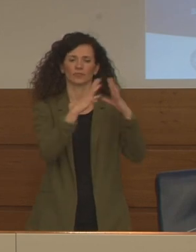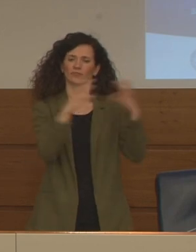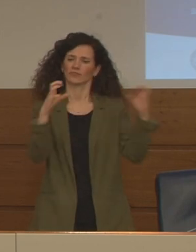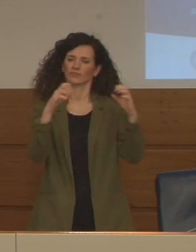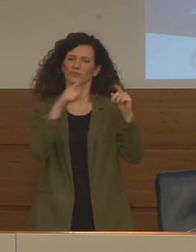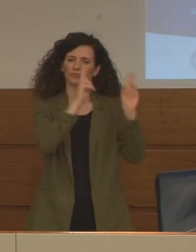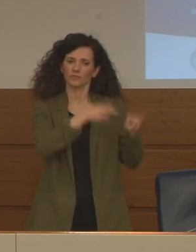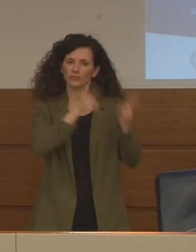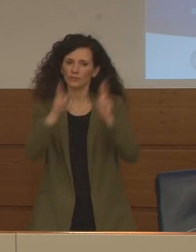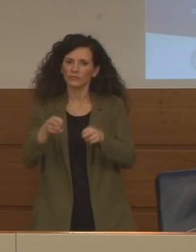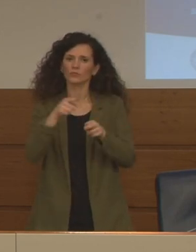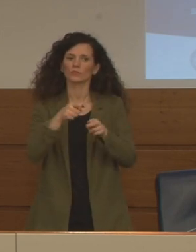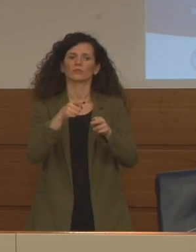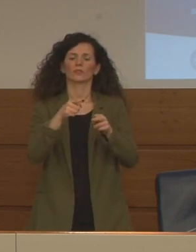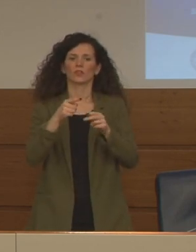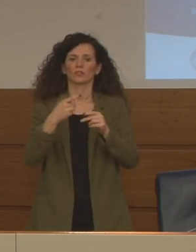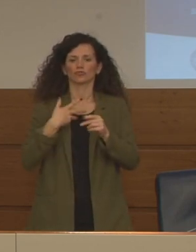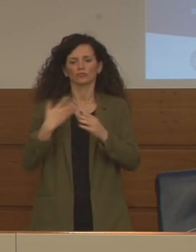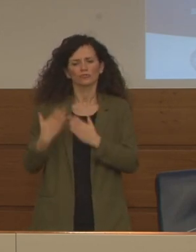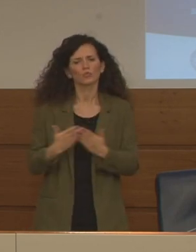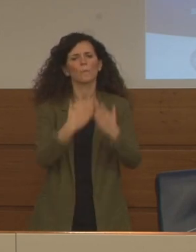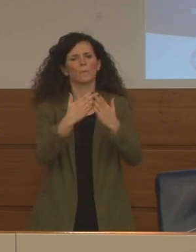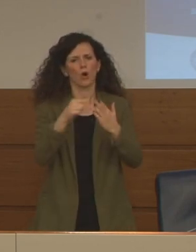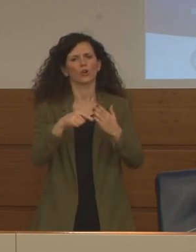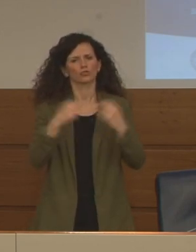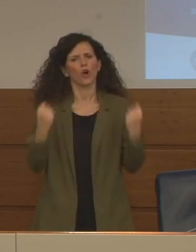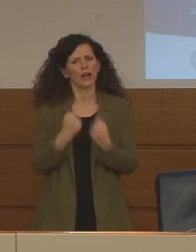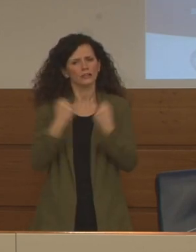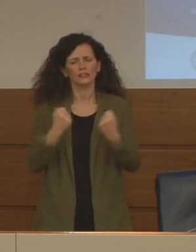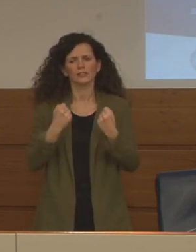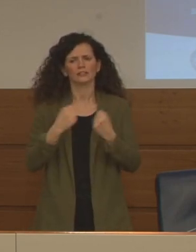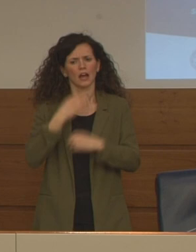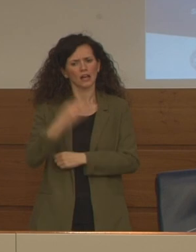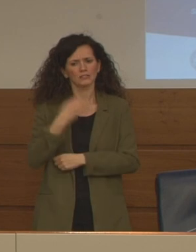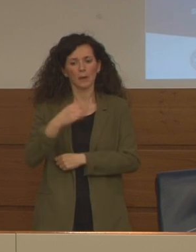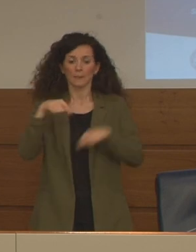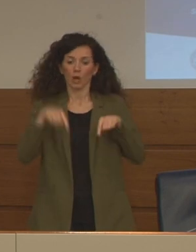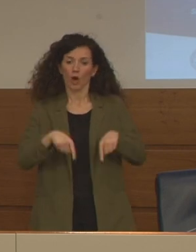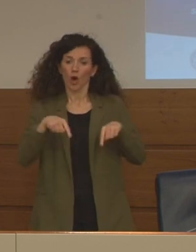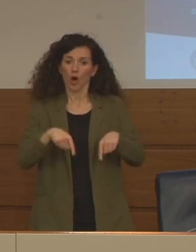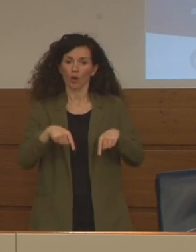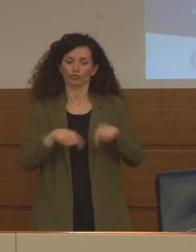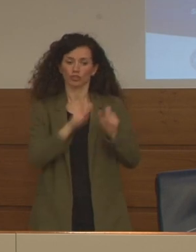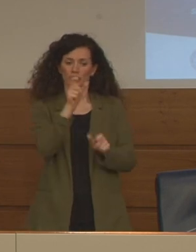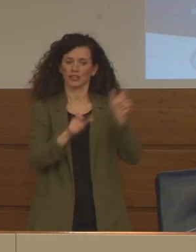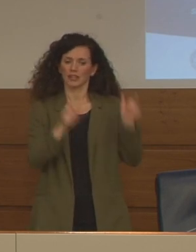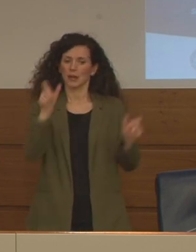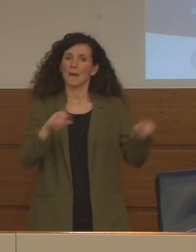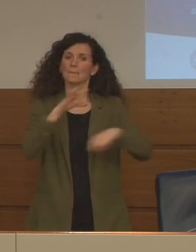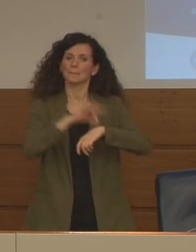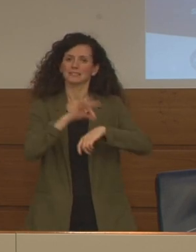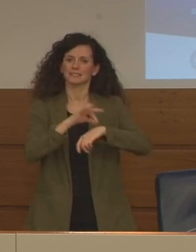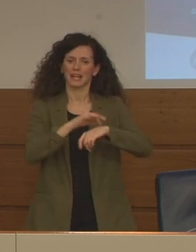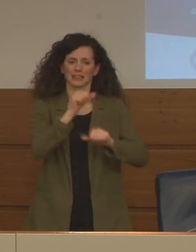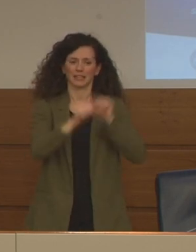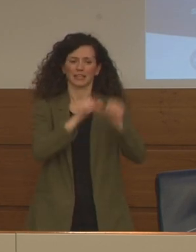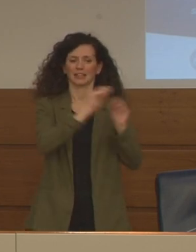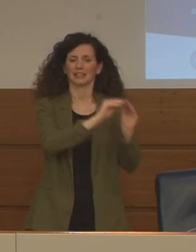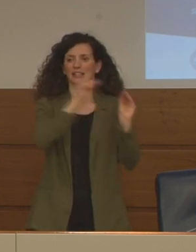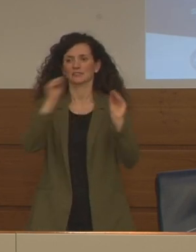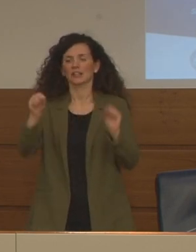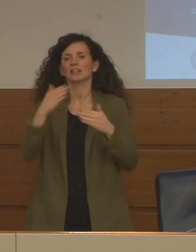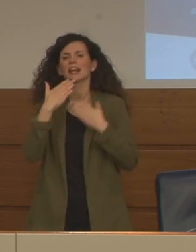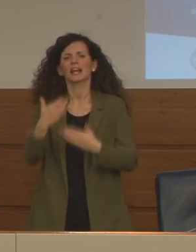voglio ricordare che oggi il dato complessivo dei pazienti trasferiti attraverso il